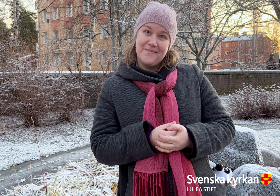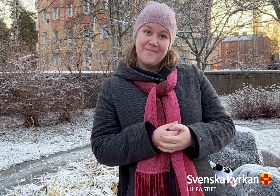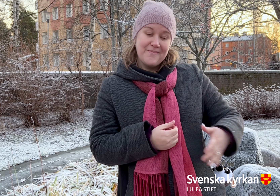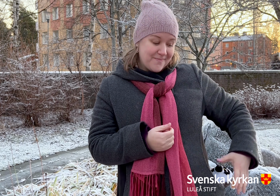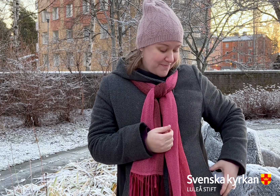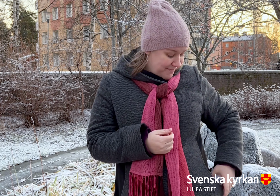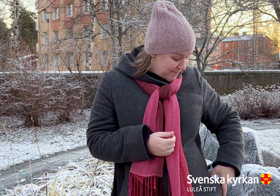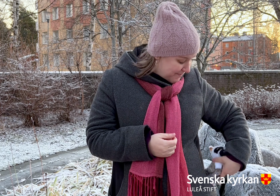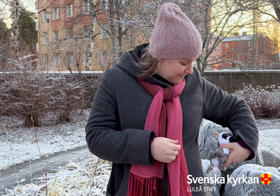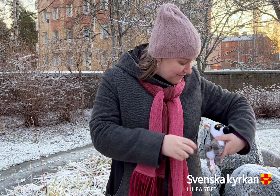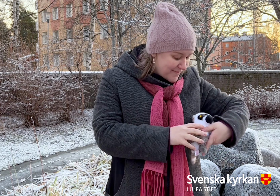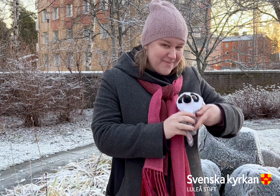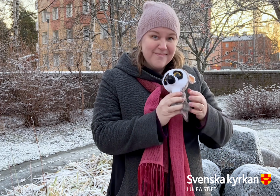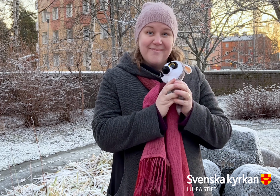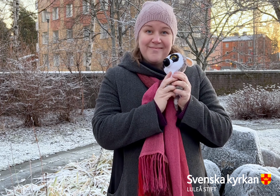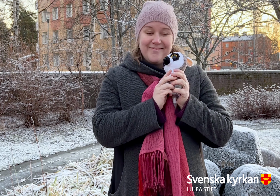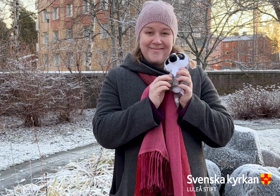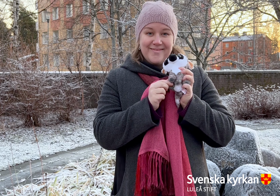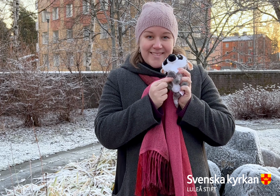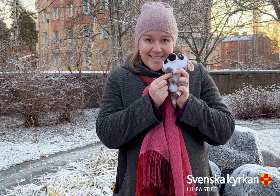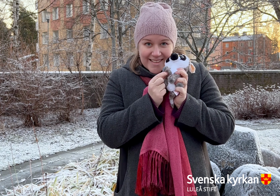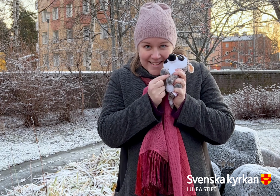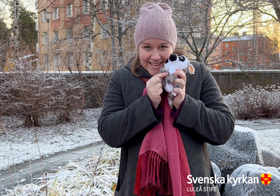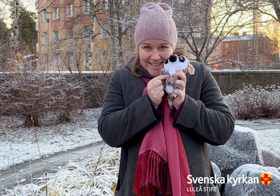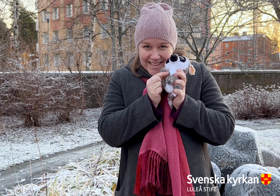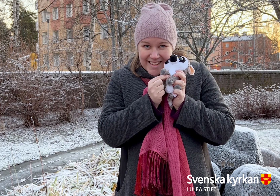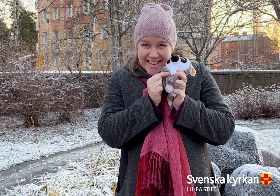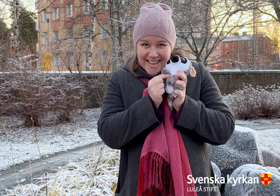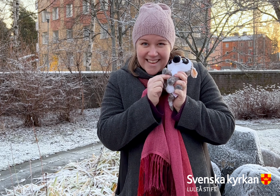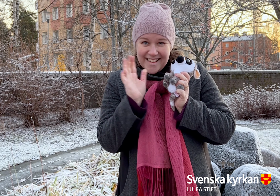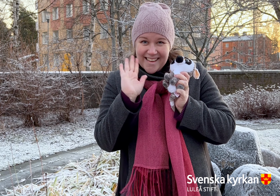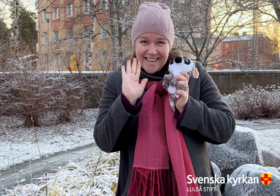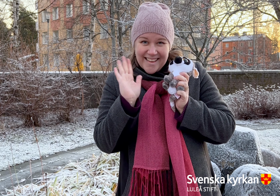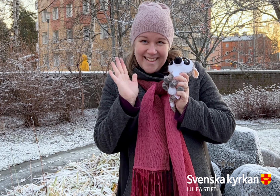Hej då!